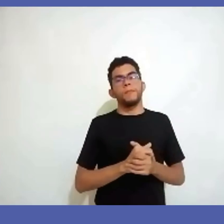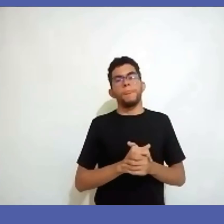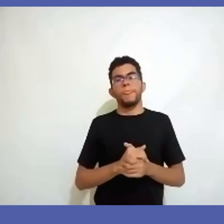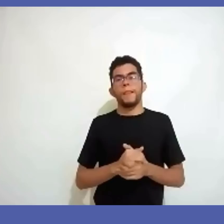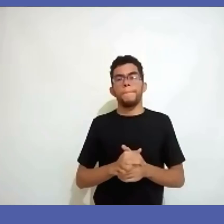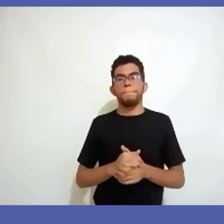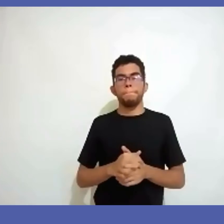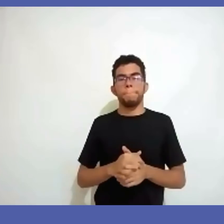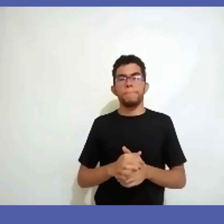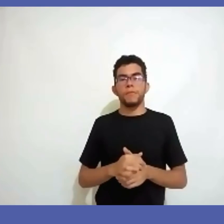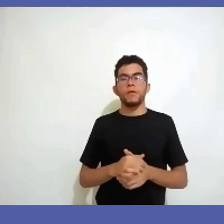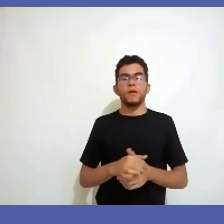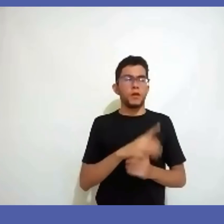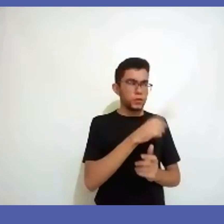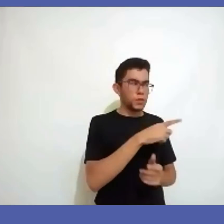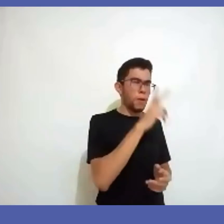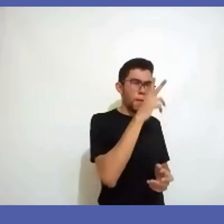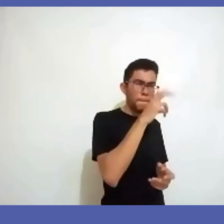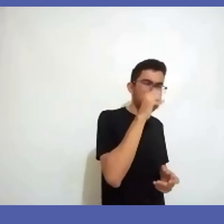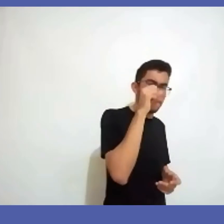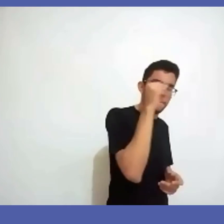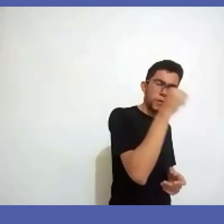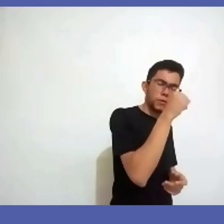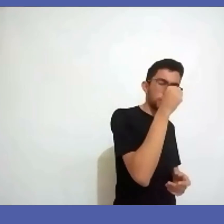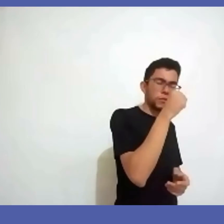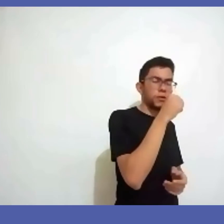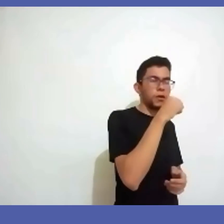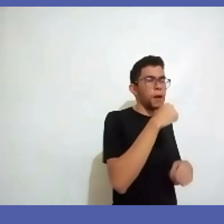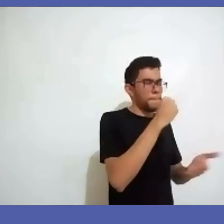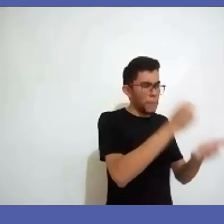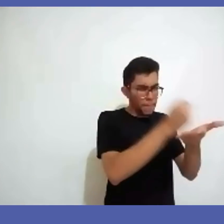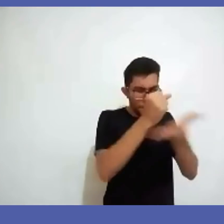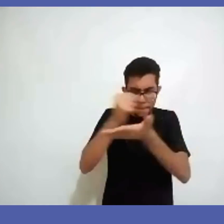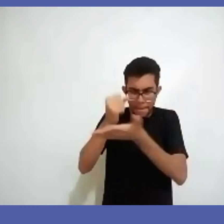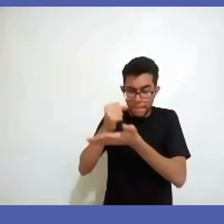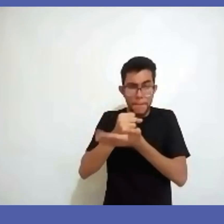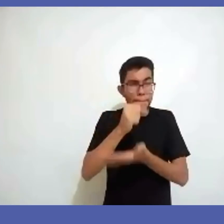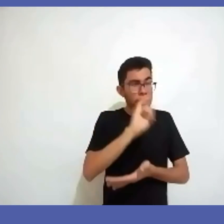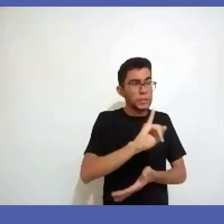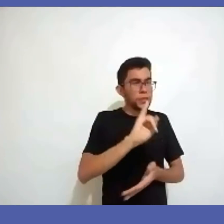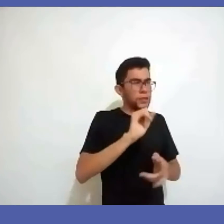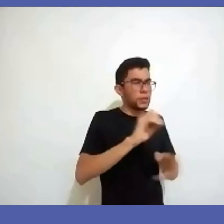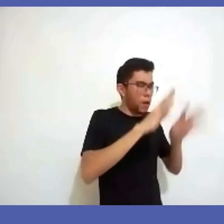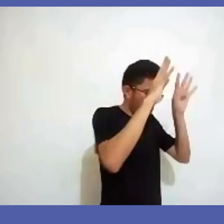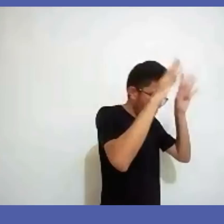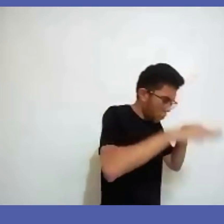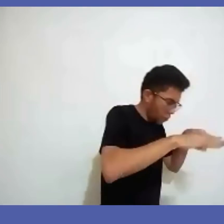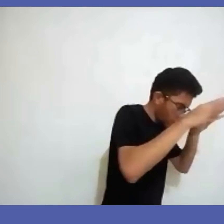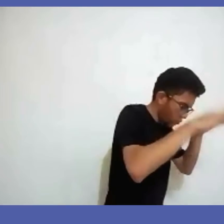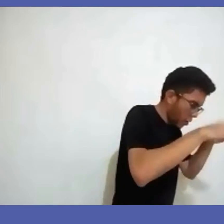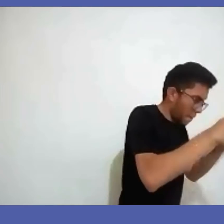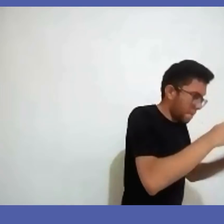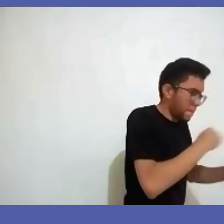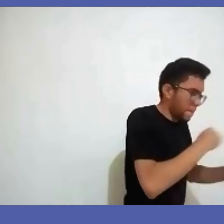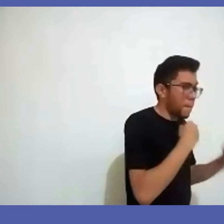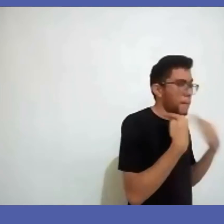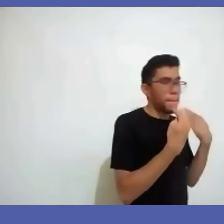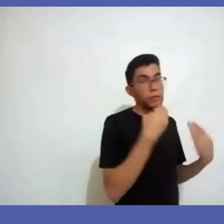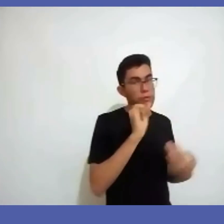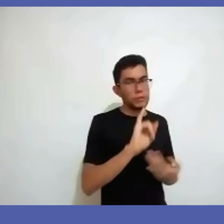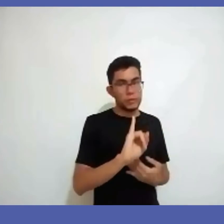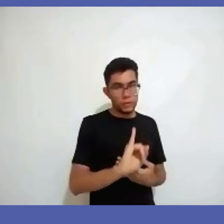para também matar os que não adorarem a besta, tá? Então aí começa a grande tribulação. Por isso,